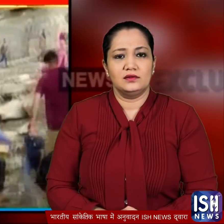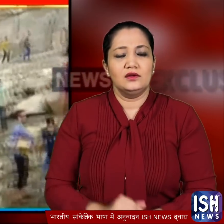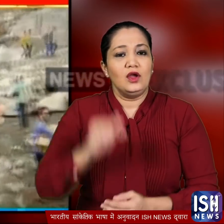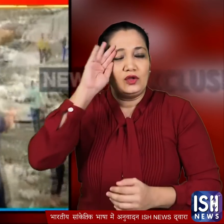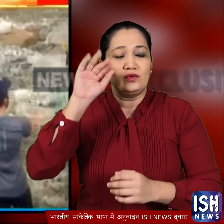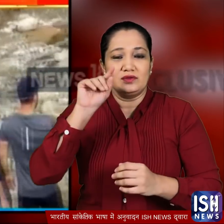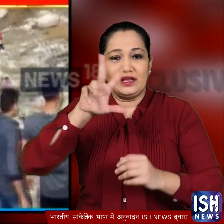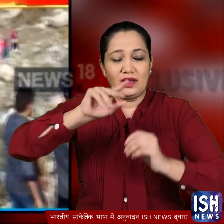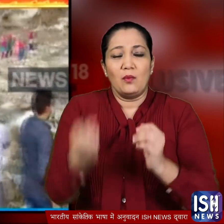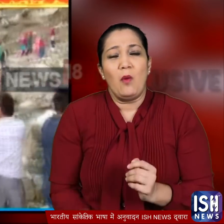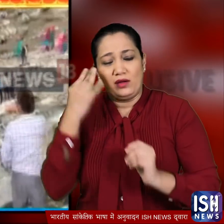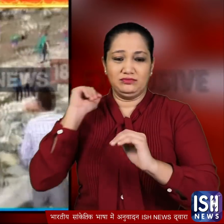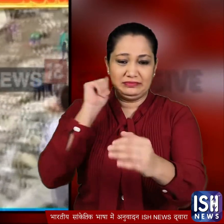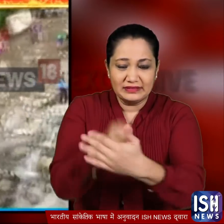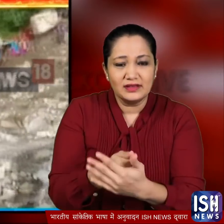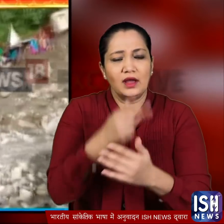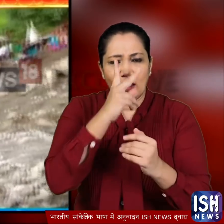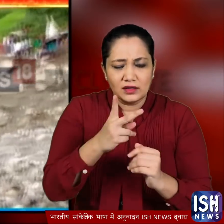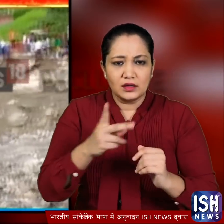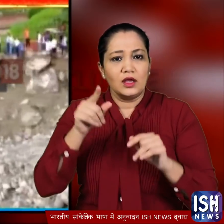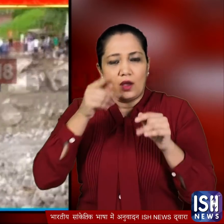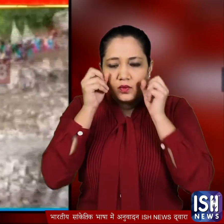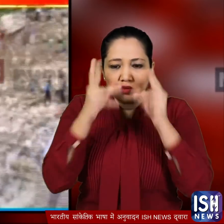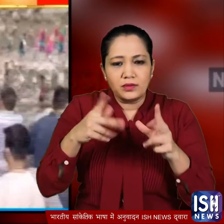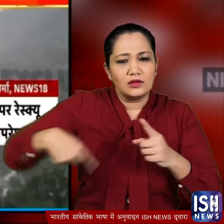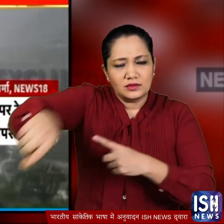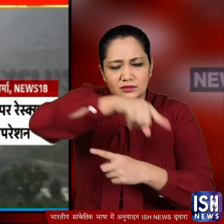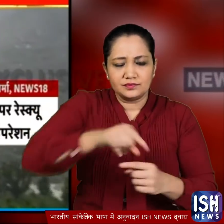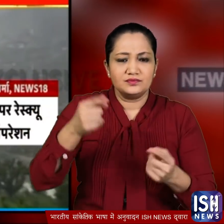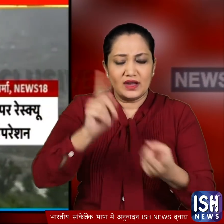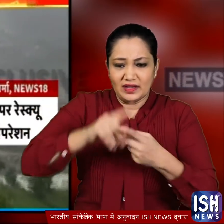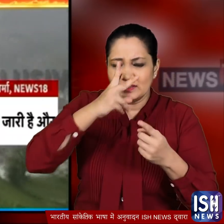सुबह के वक्त जब न्यूज़ 18 की टीम ग्राउंड जीरो पर पहुंची तो तस्वीरें चौंकाने वाली दिखी।